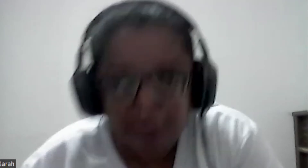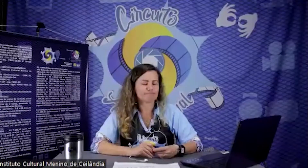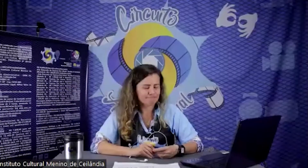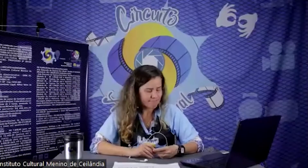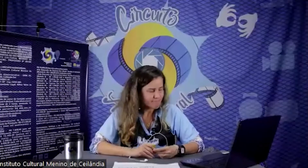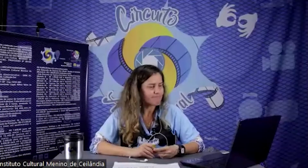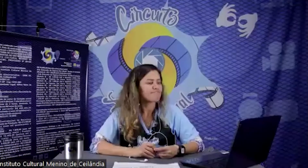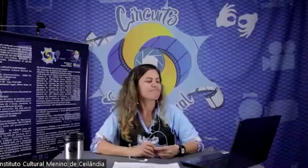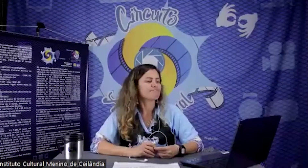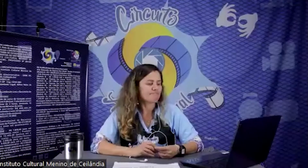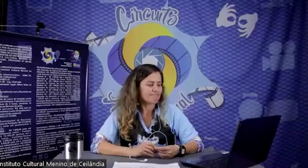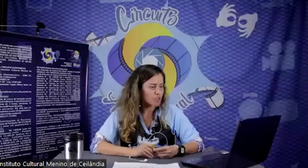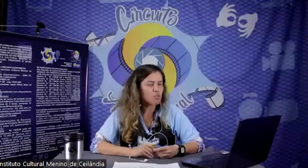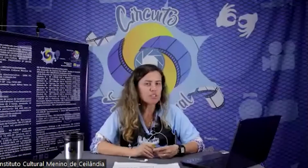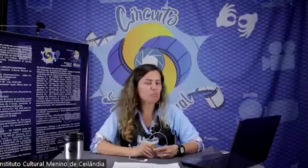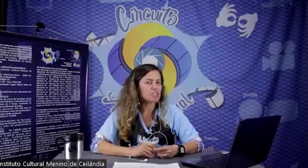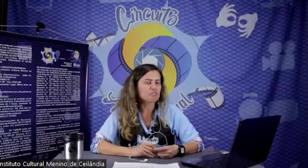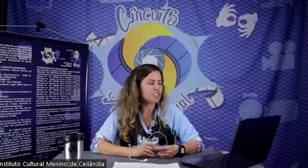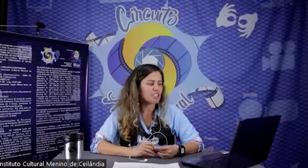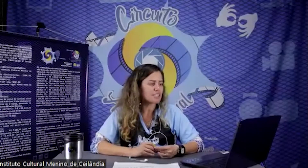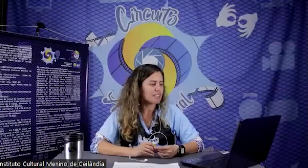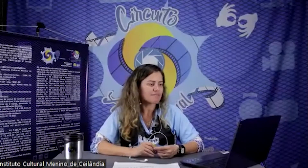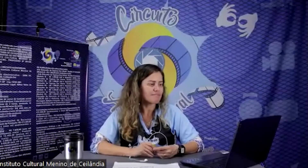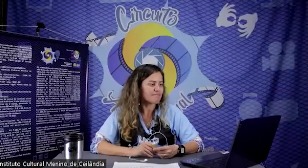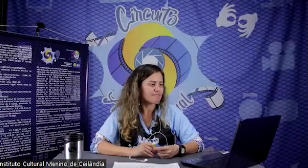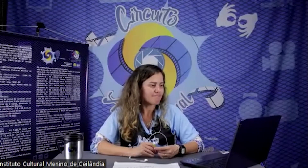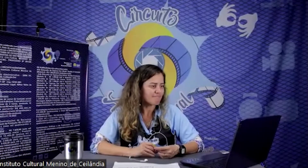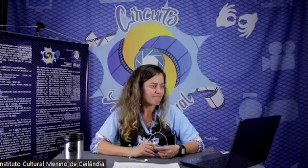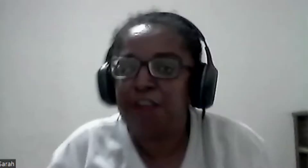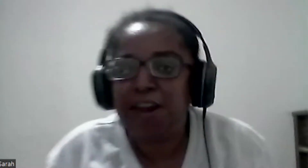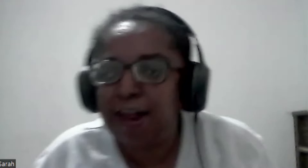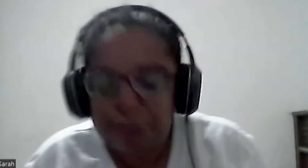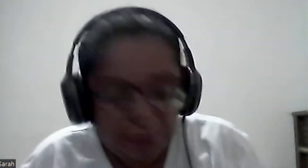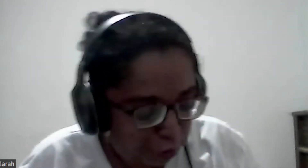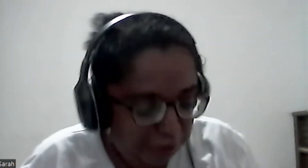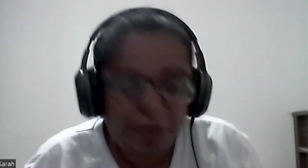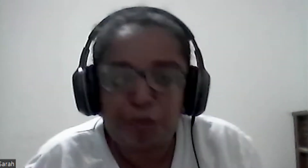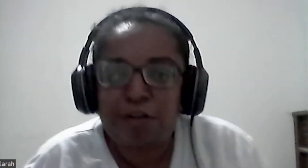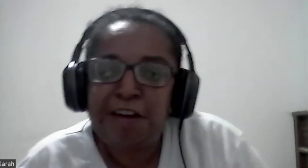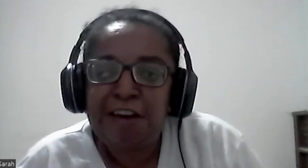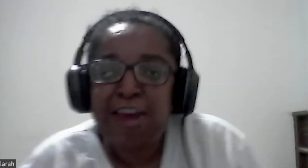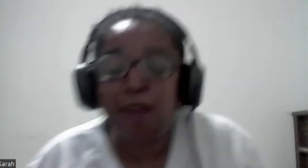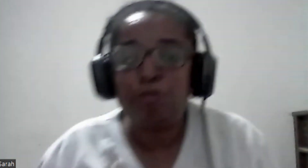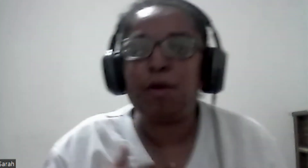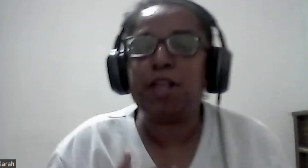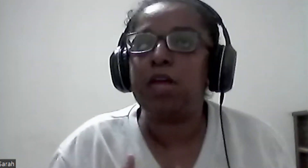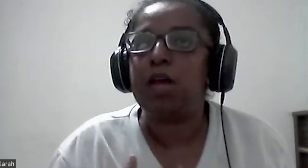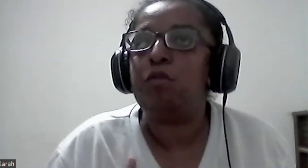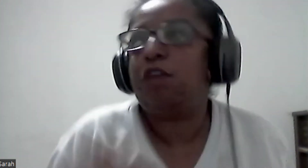em processo. Totalmente fragilizado. Toda fragilidade, está toda solta. Eu não tenho assim, eu não sou aquela